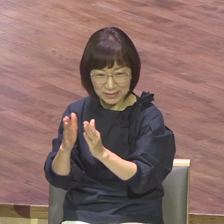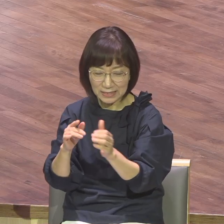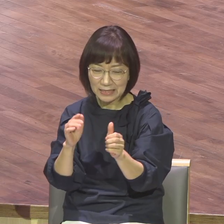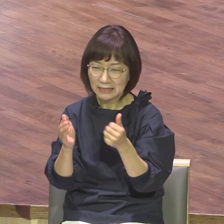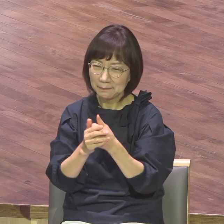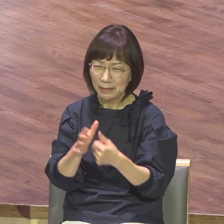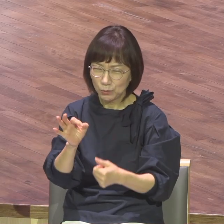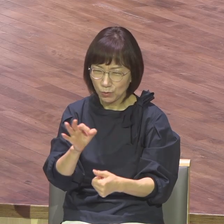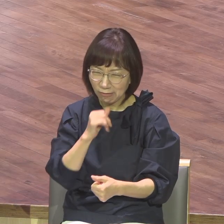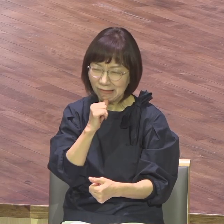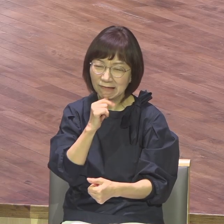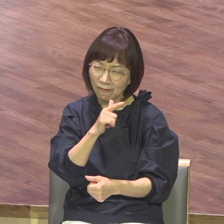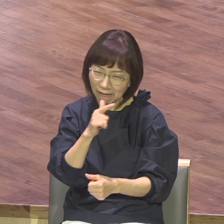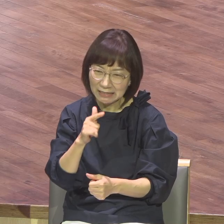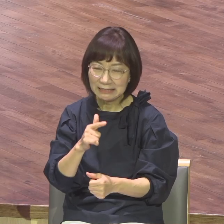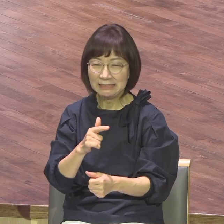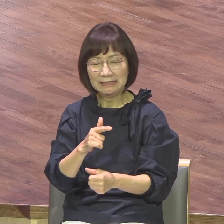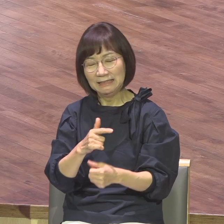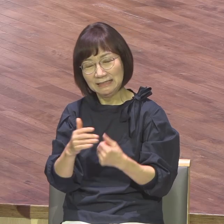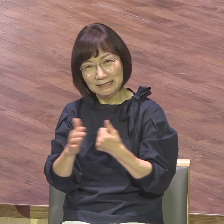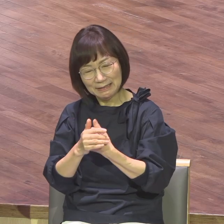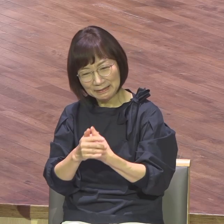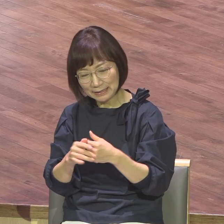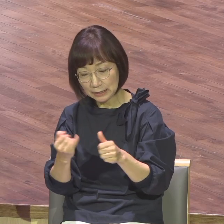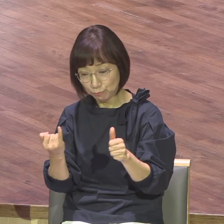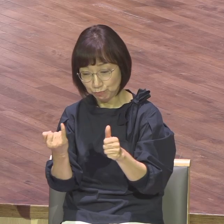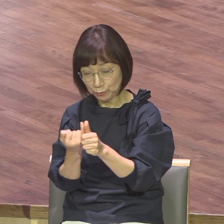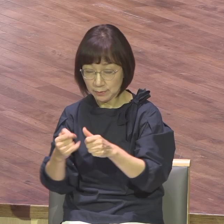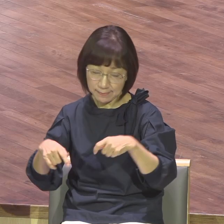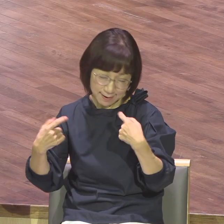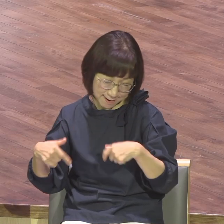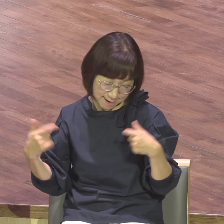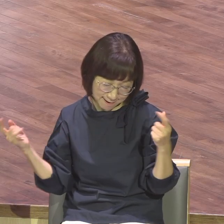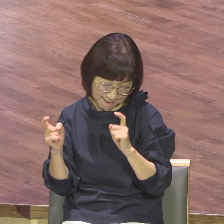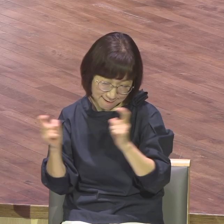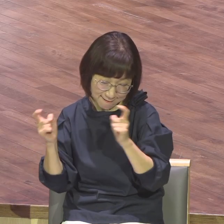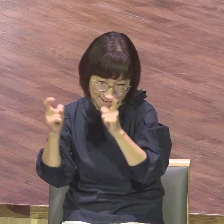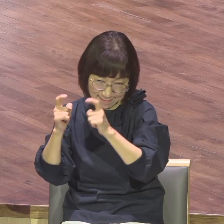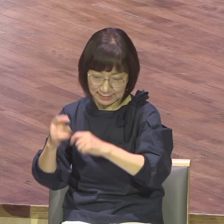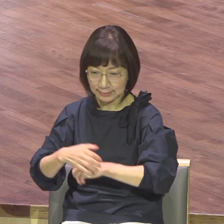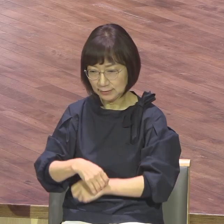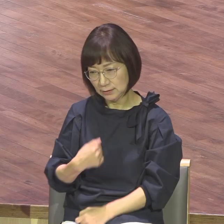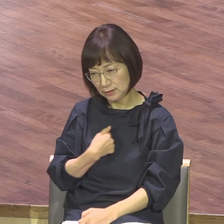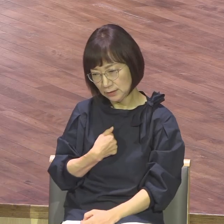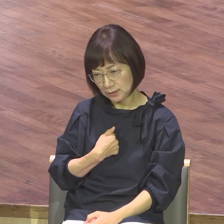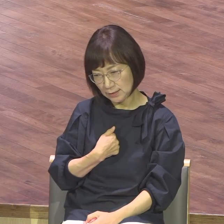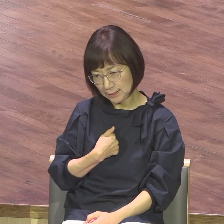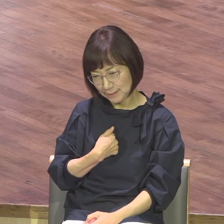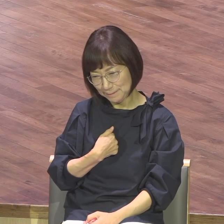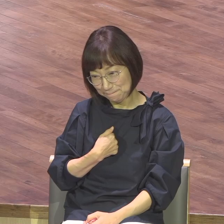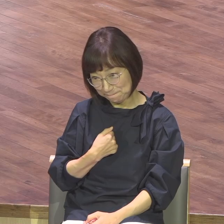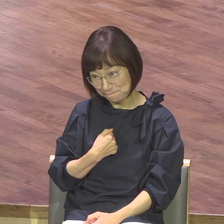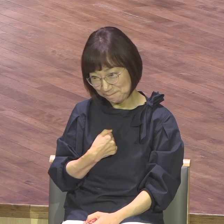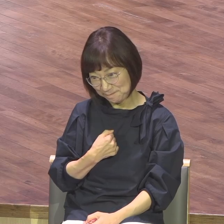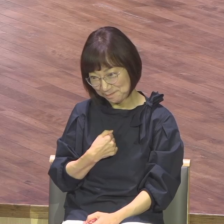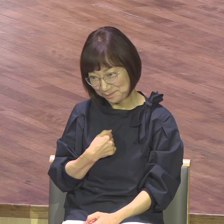있습니까? 뭐지? 너무 막 비도가 떨어지고 이런 그 둘이서 싸우는데 그 내가 막 한참 이 영적